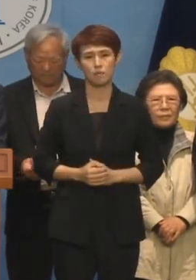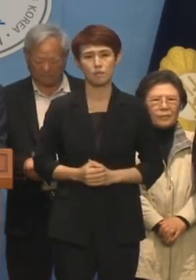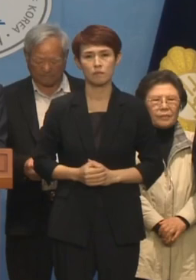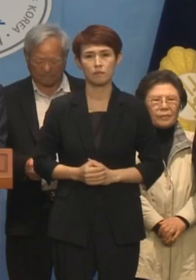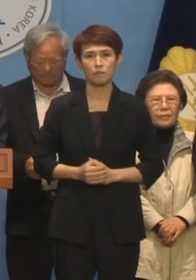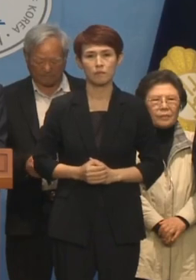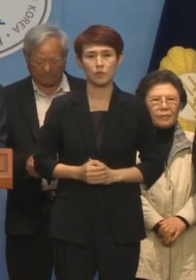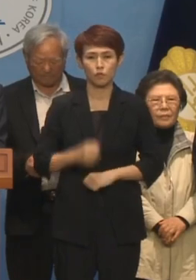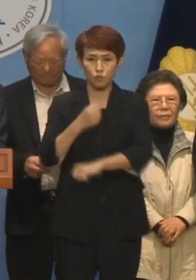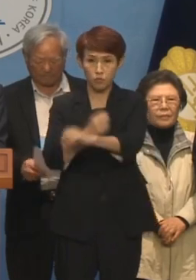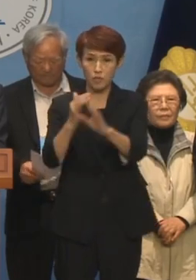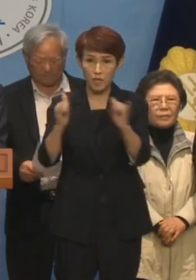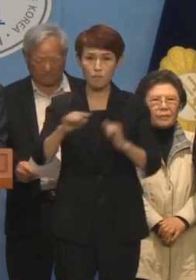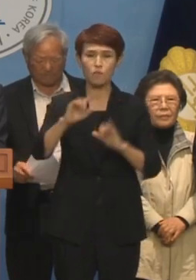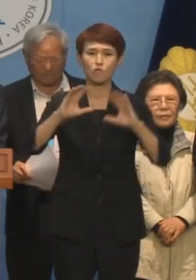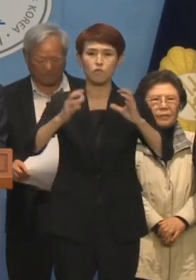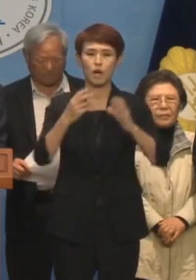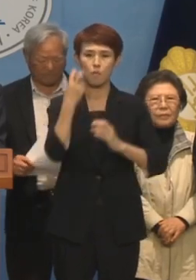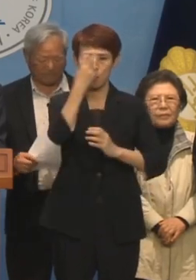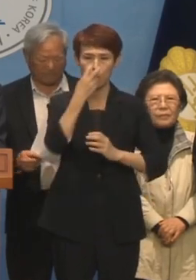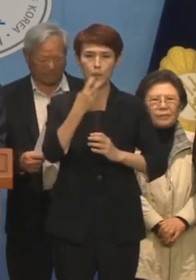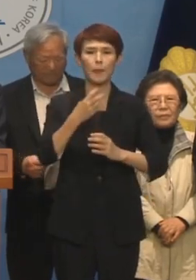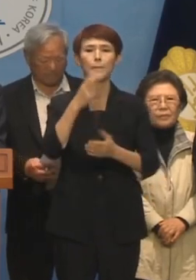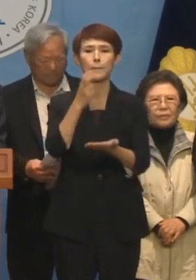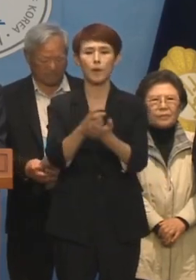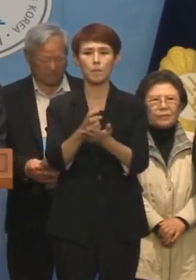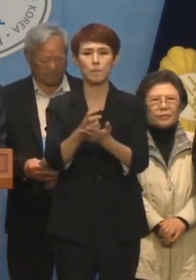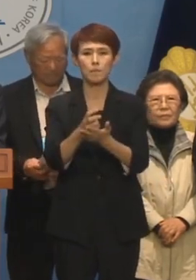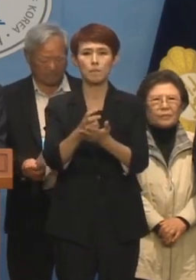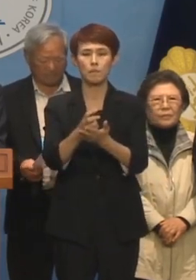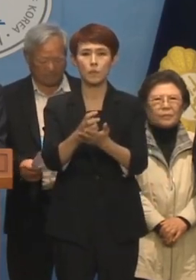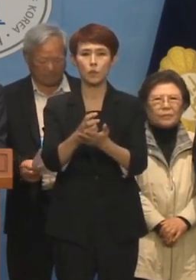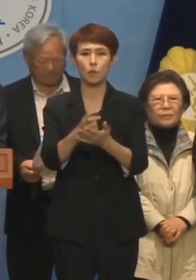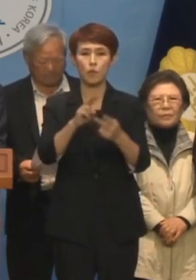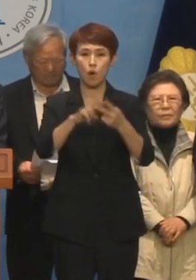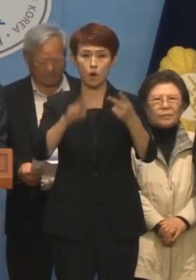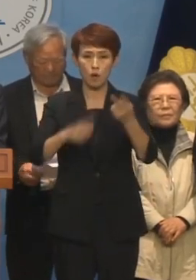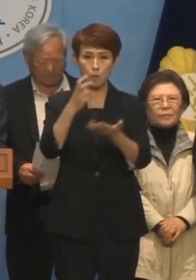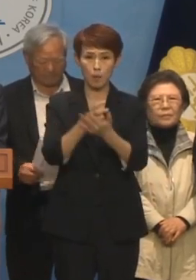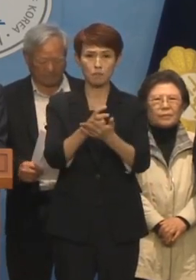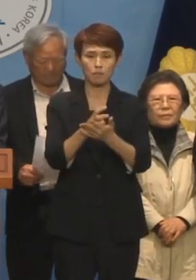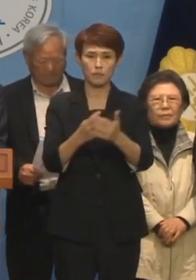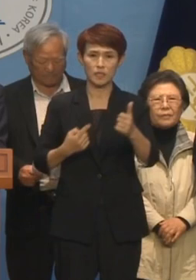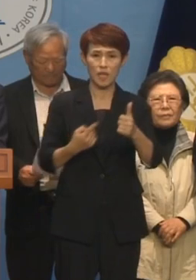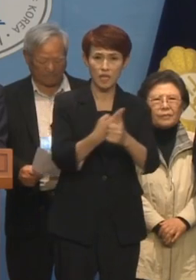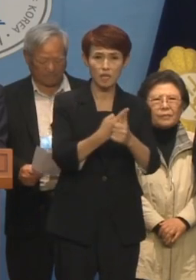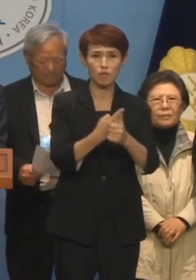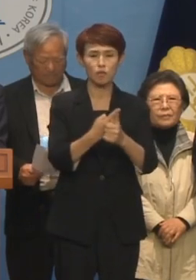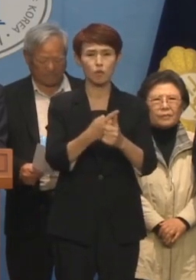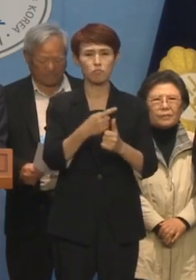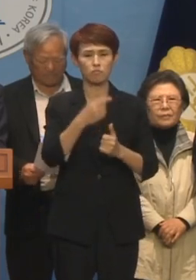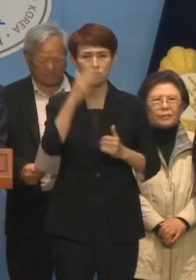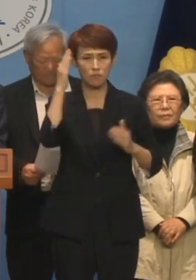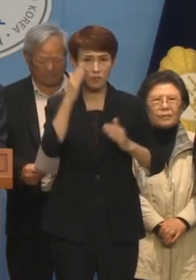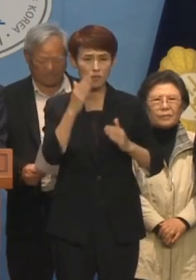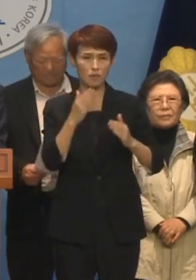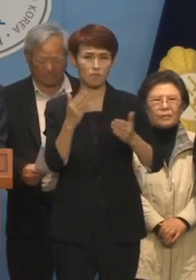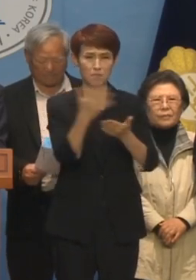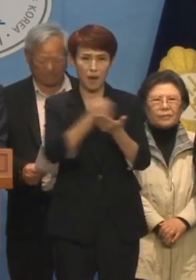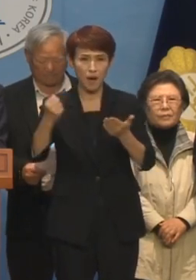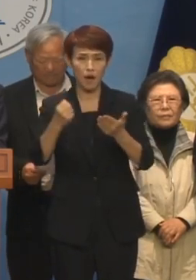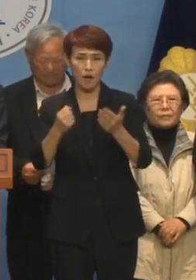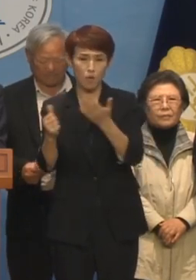관련하여 국가보안법과 형법상 살인, 내람, 미성년자 약취 및 유인 등으로